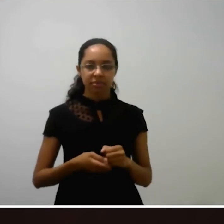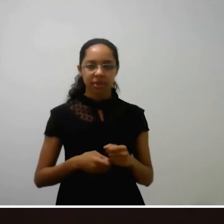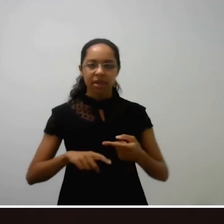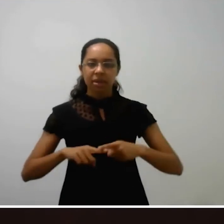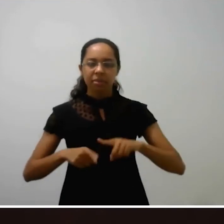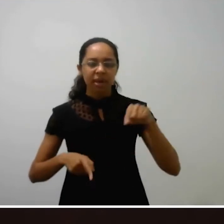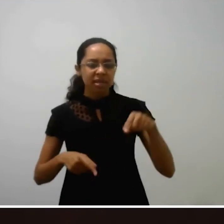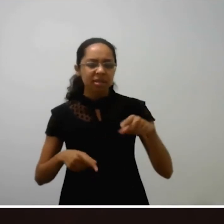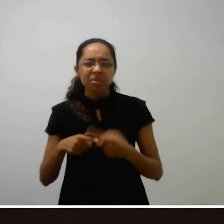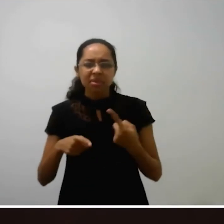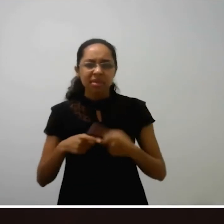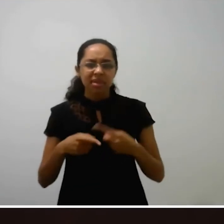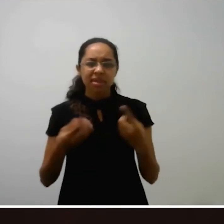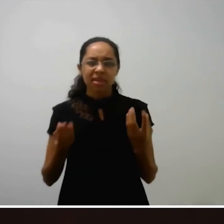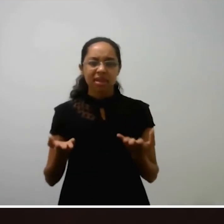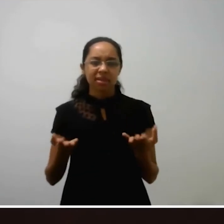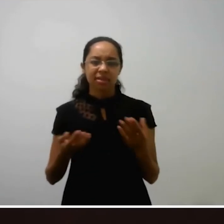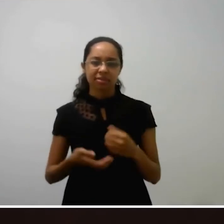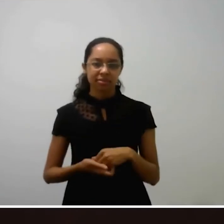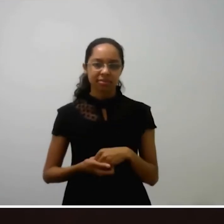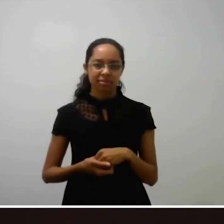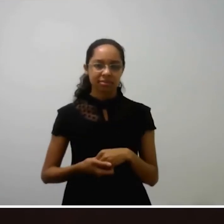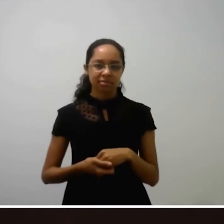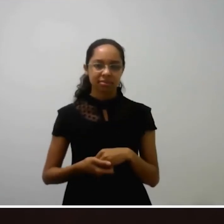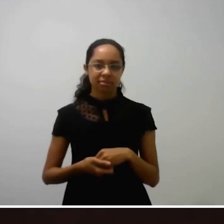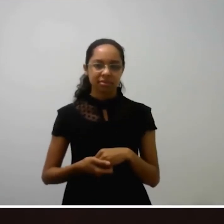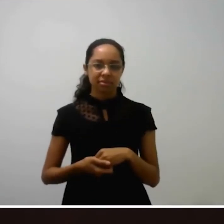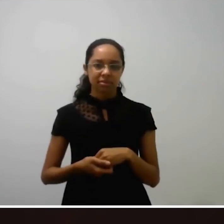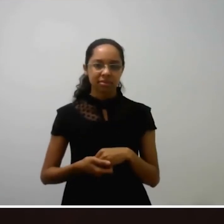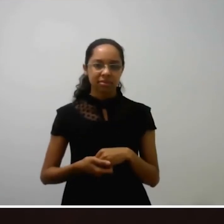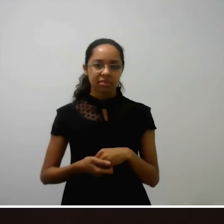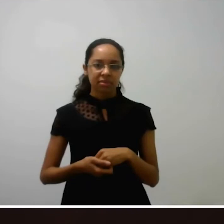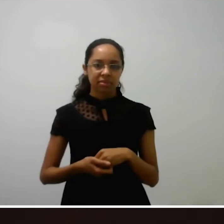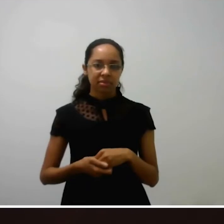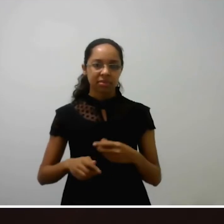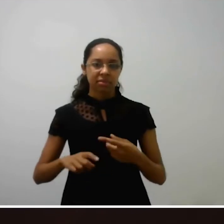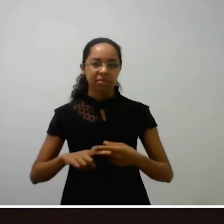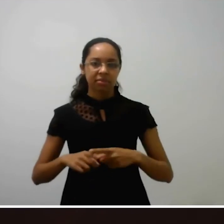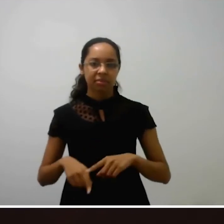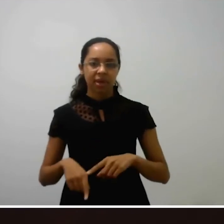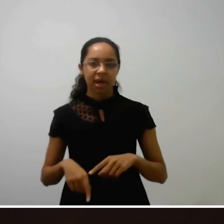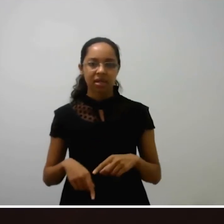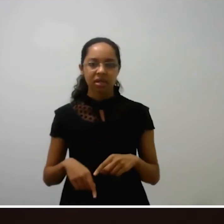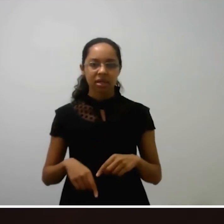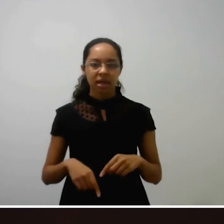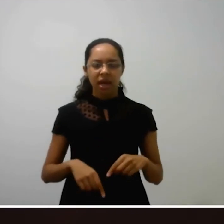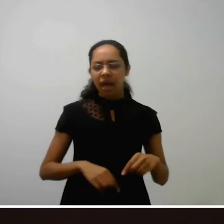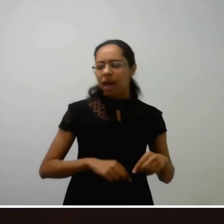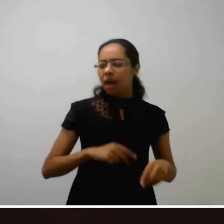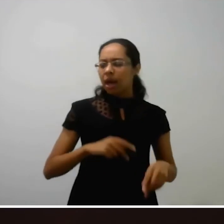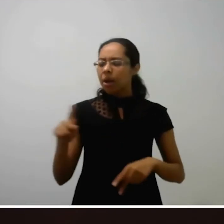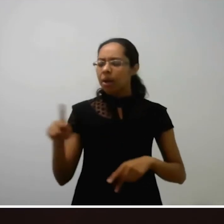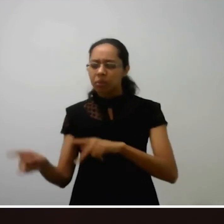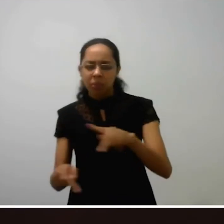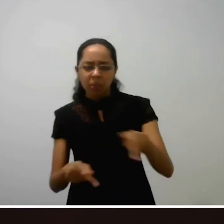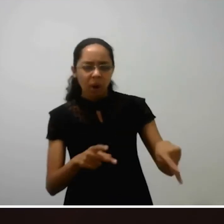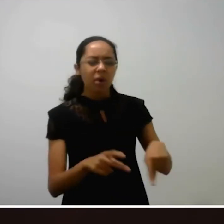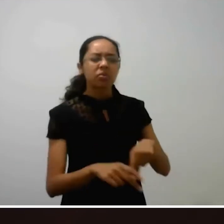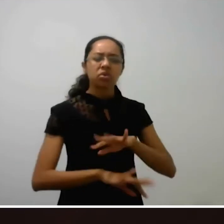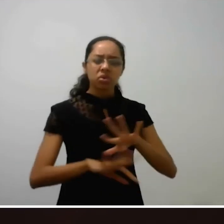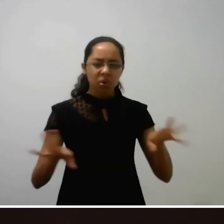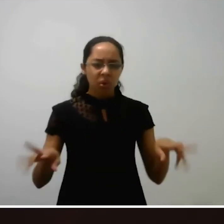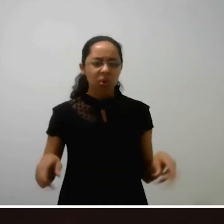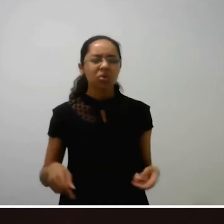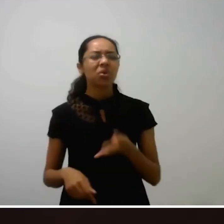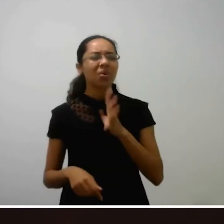como lidar com isso? Eles tinham a mais alta reputação em todos os lugares. Onde eles iam, eles tinham mais alta reputação. Por quê? Porque eles